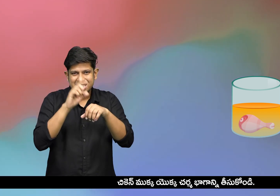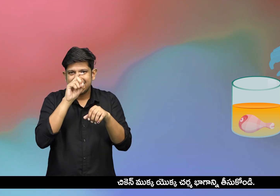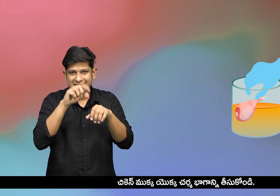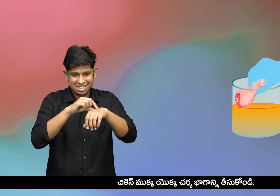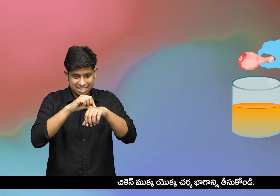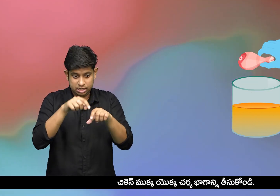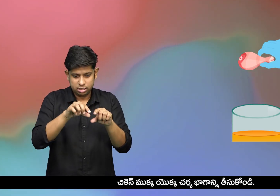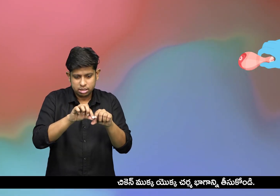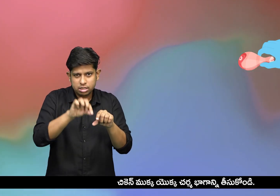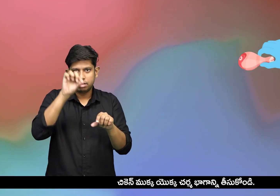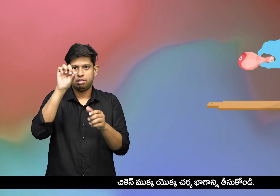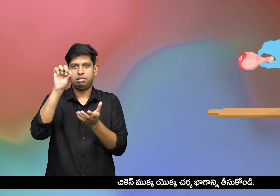చర్మ భాగాన్ని తీసుకోండి.